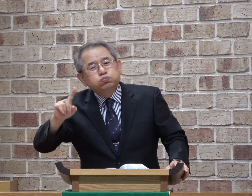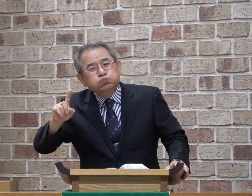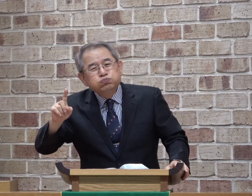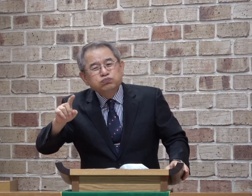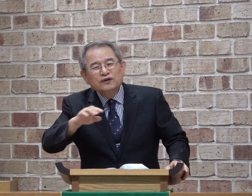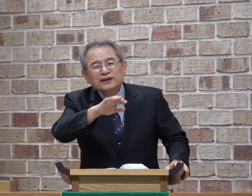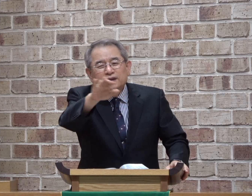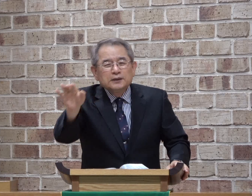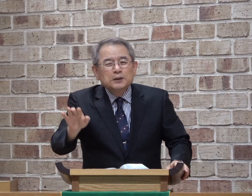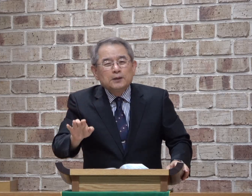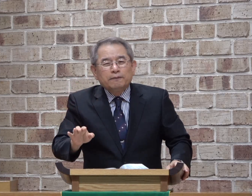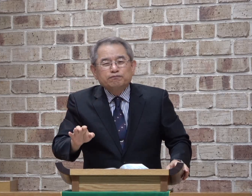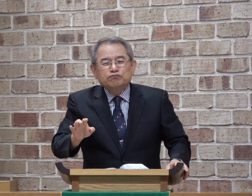기복신앙입니다.